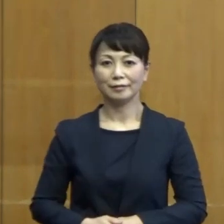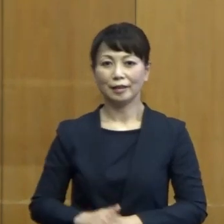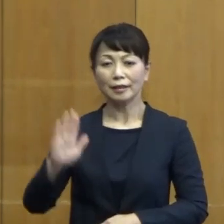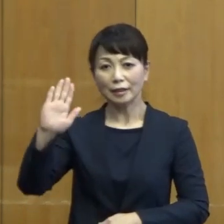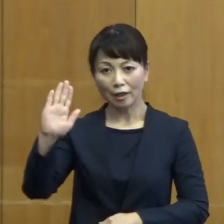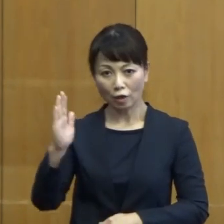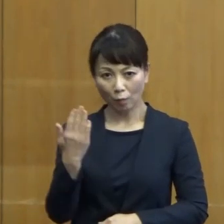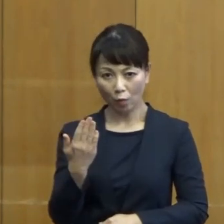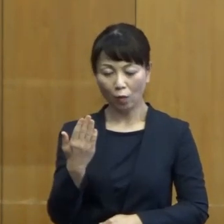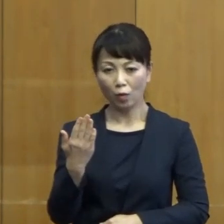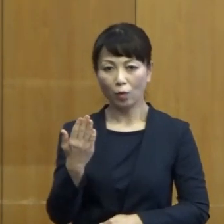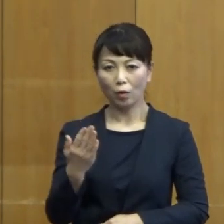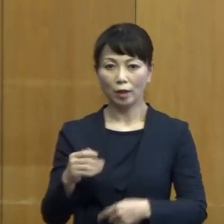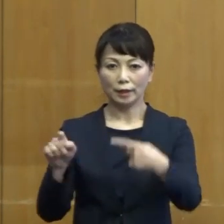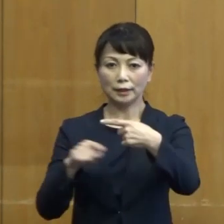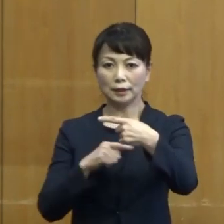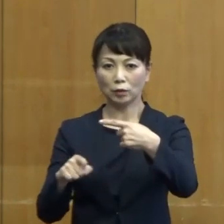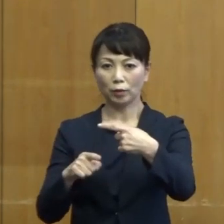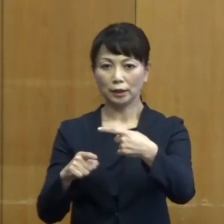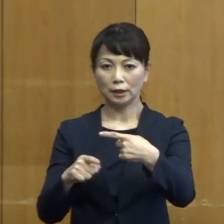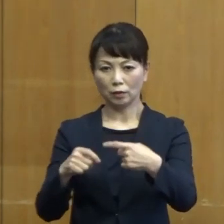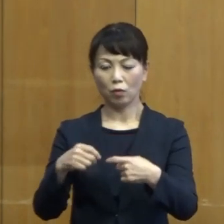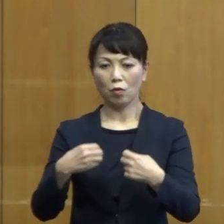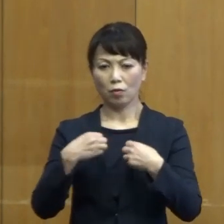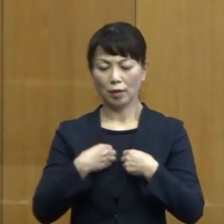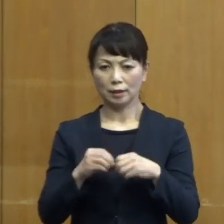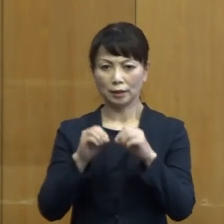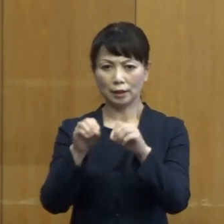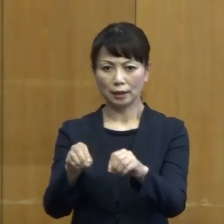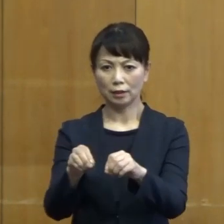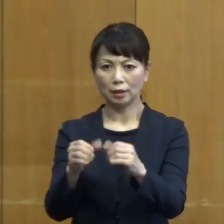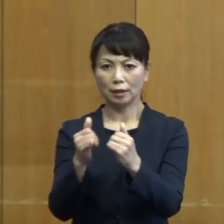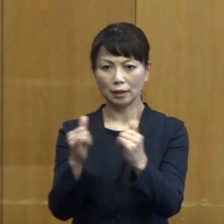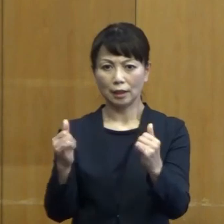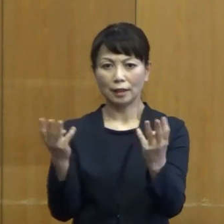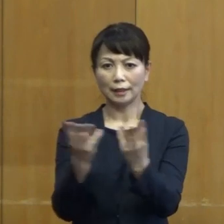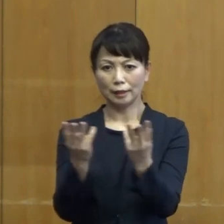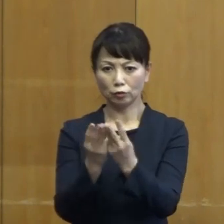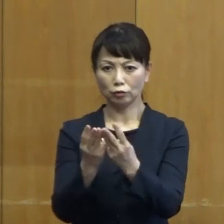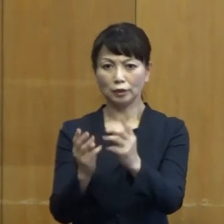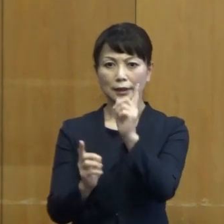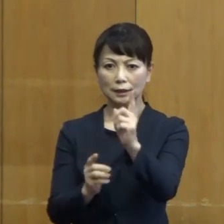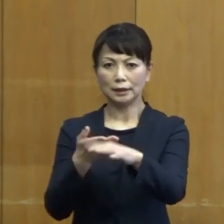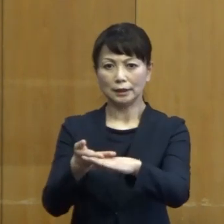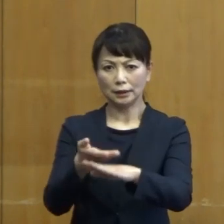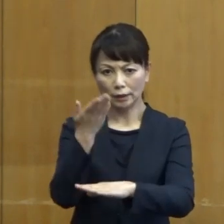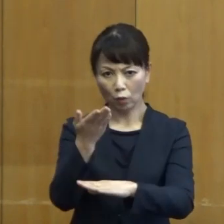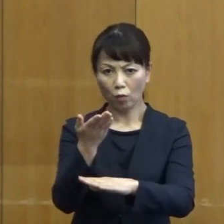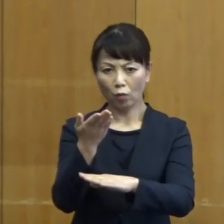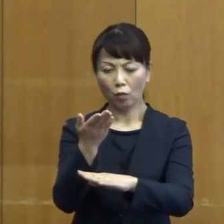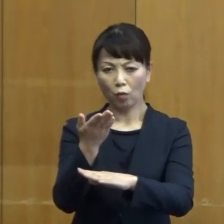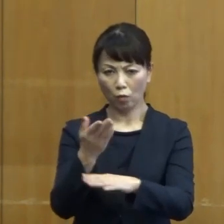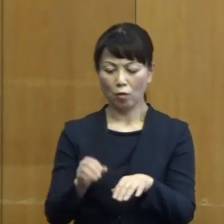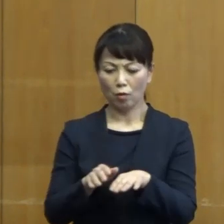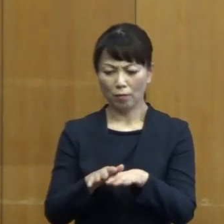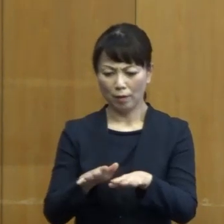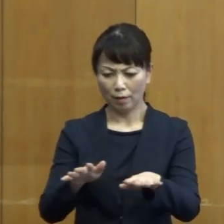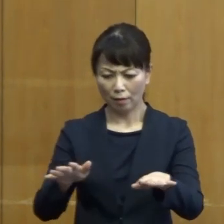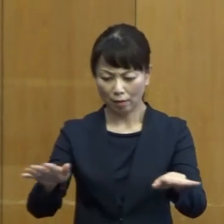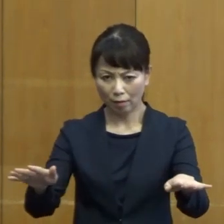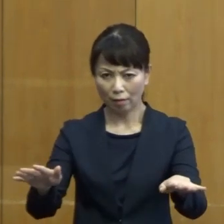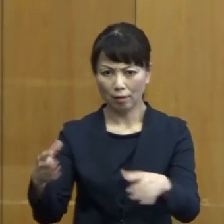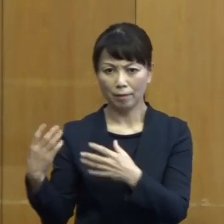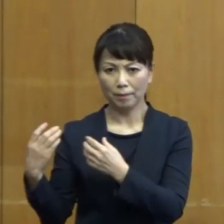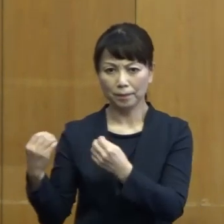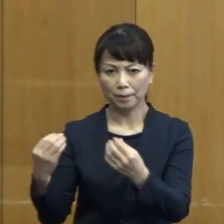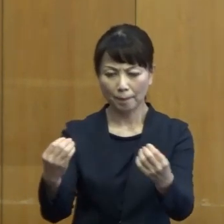かしながら依然として実効再生産数は1を超え、感染の拡大は続いており、危機的